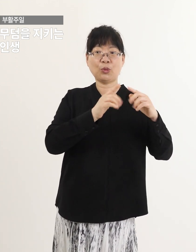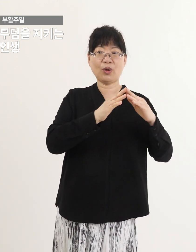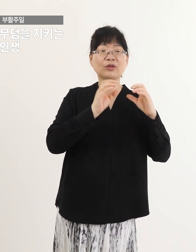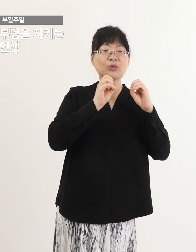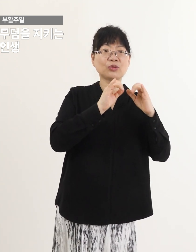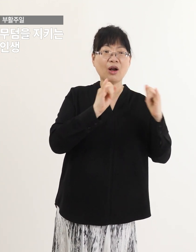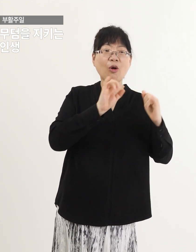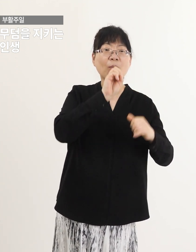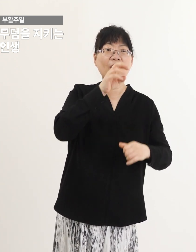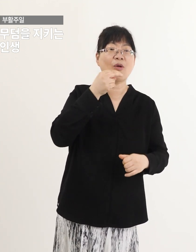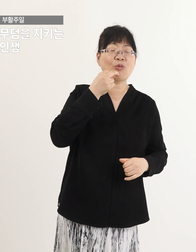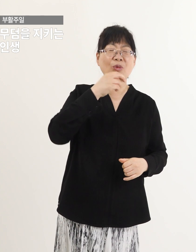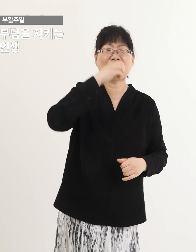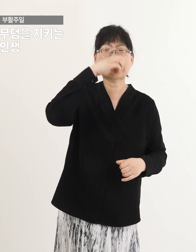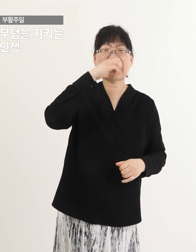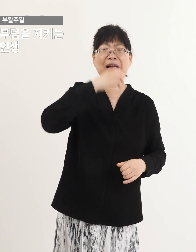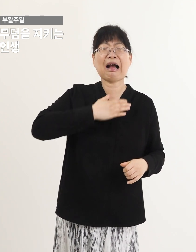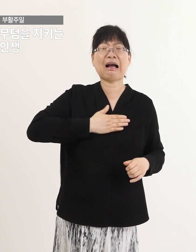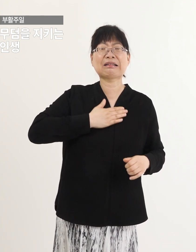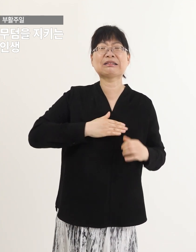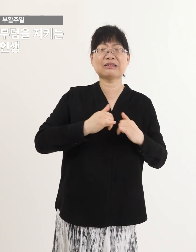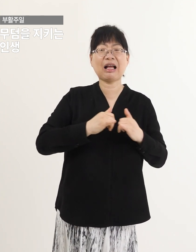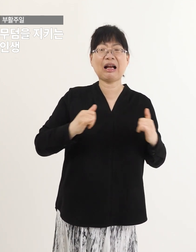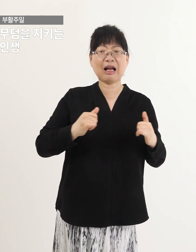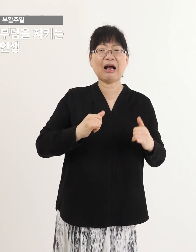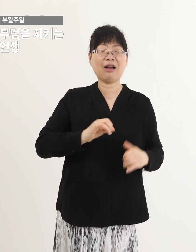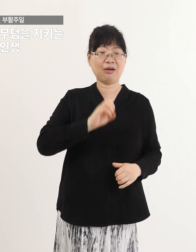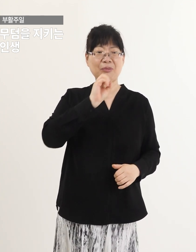않고 그냥 아는 분이야.